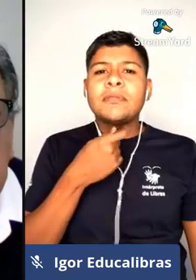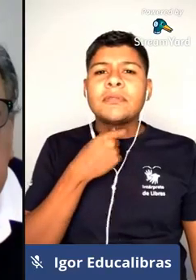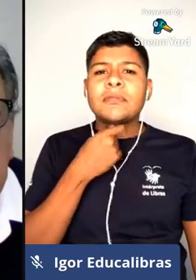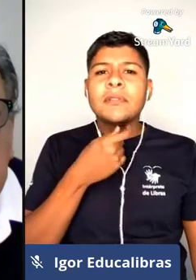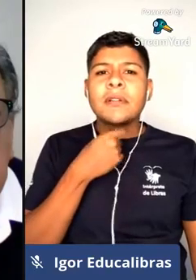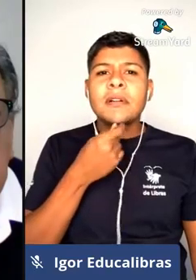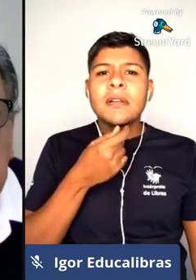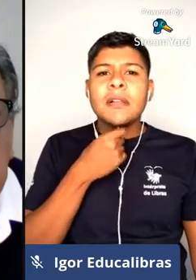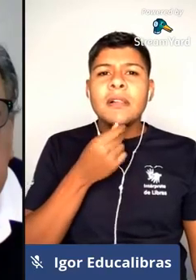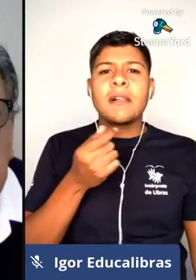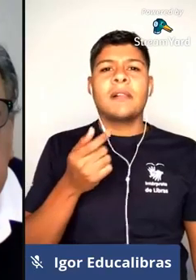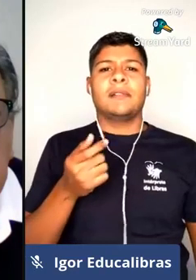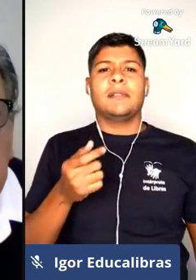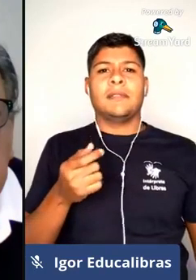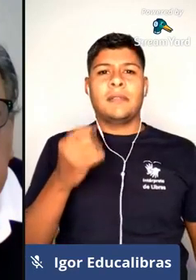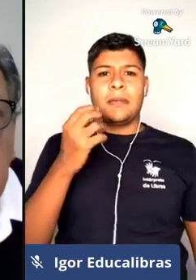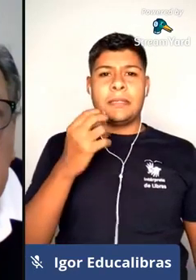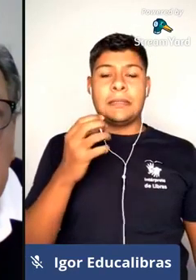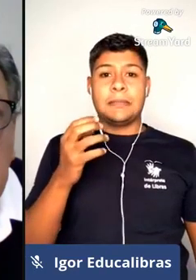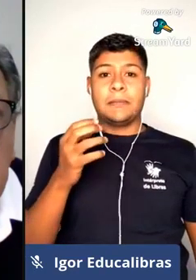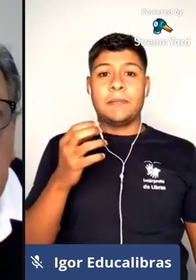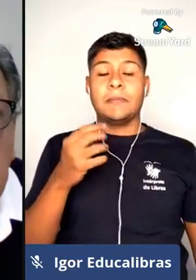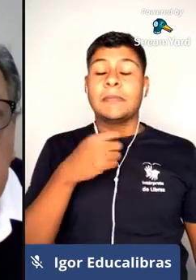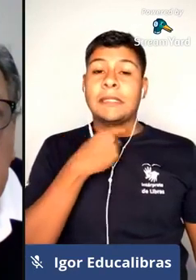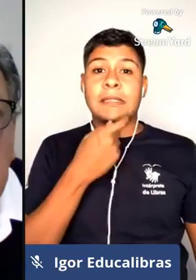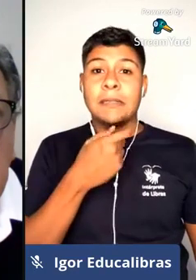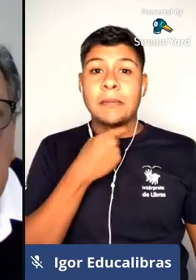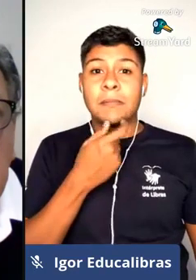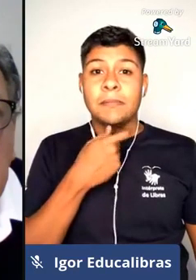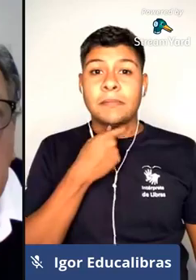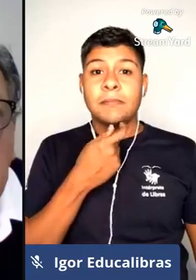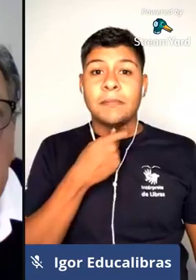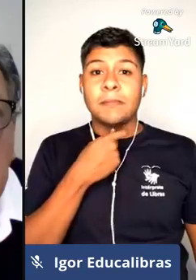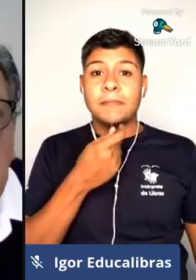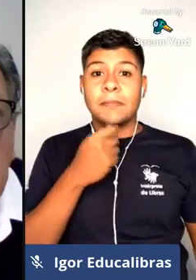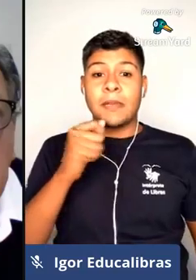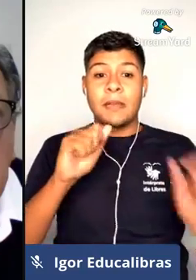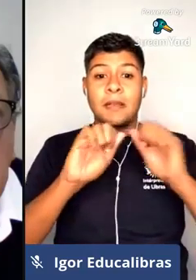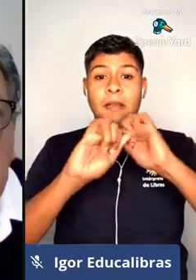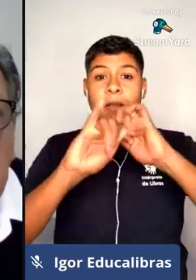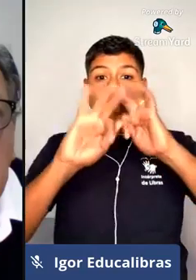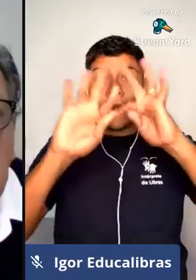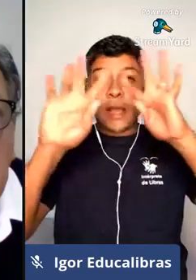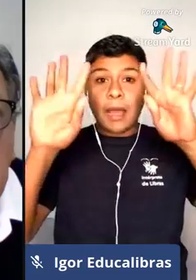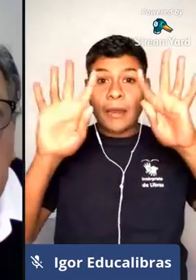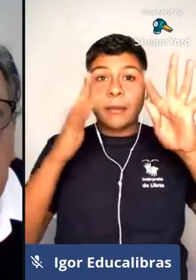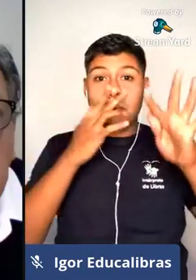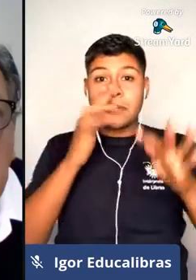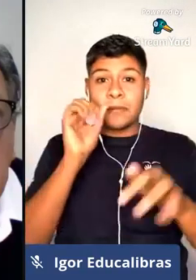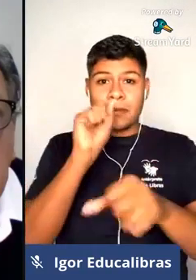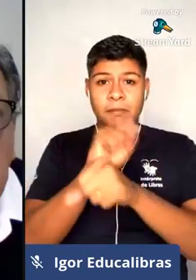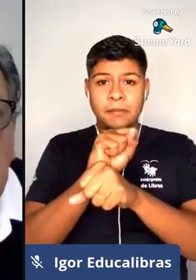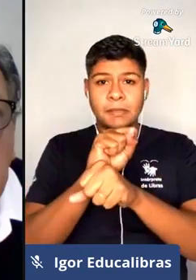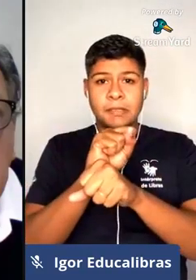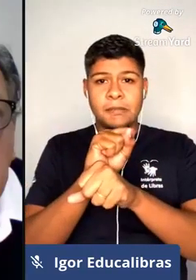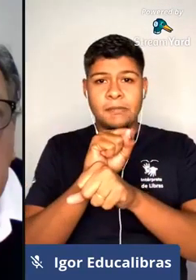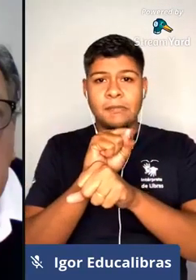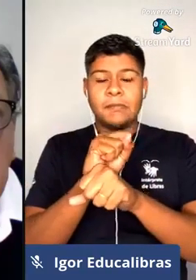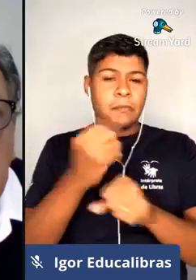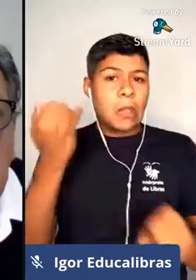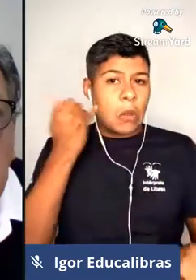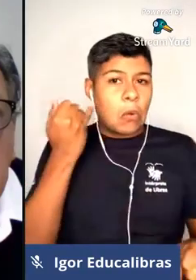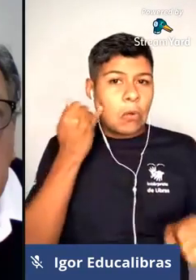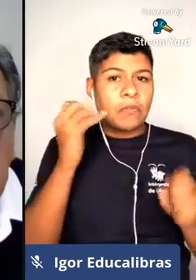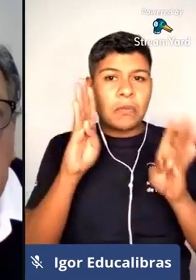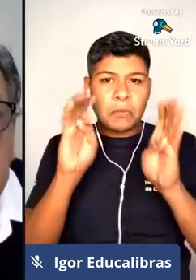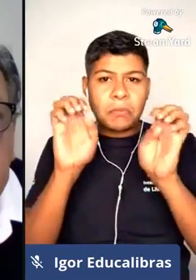totalmente inteligível, ou não, totalmente né, clara, e tem horas que... Não, eu estou ouvindo bem